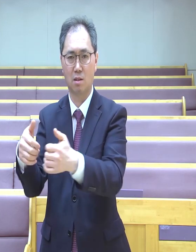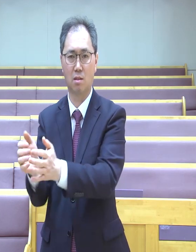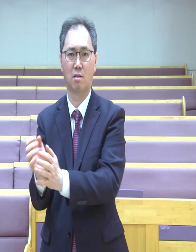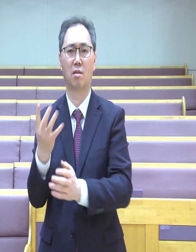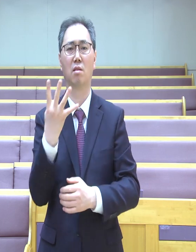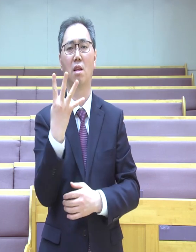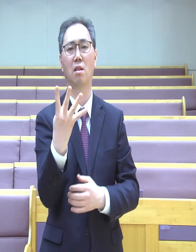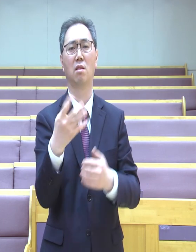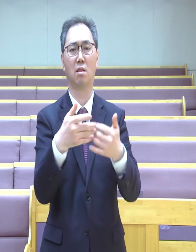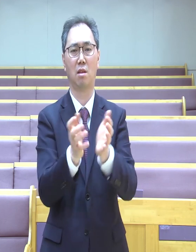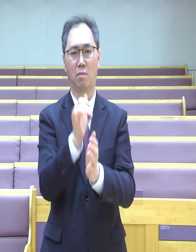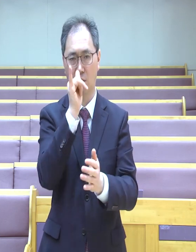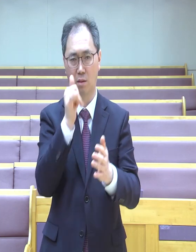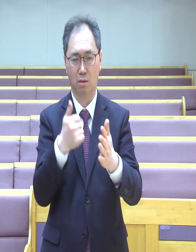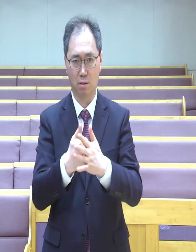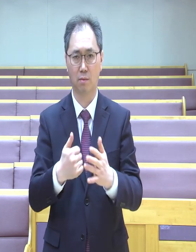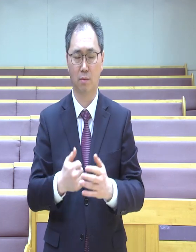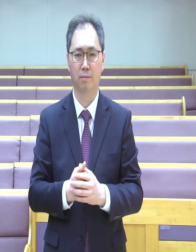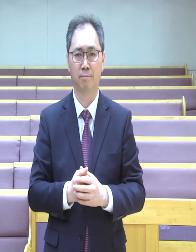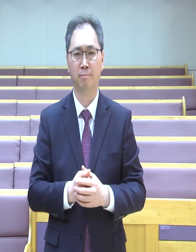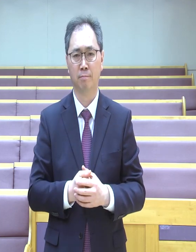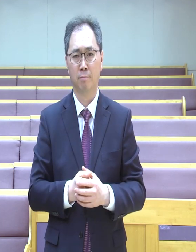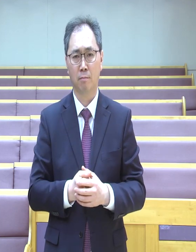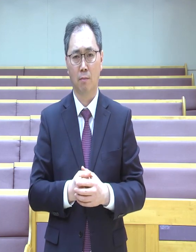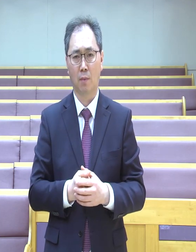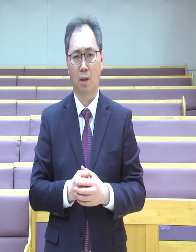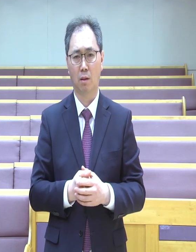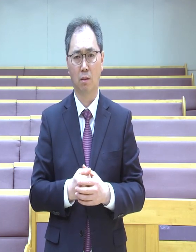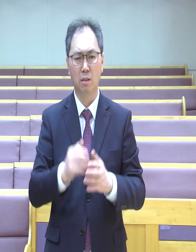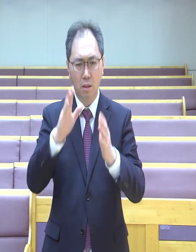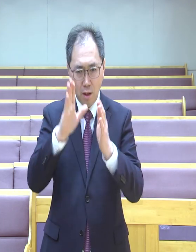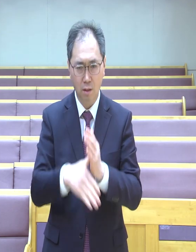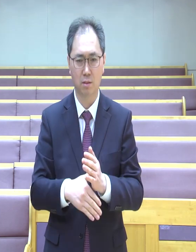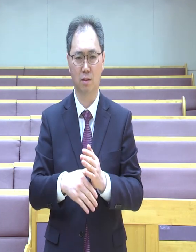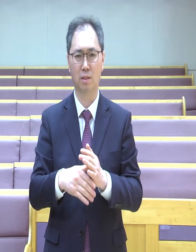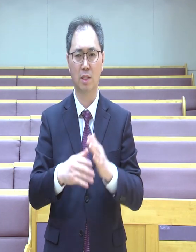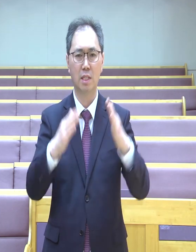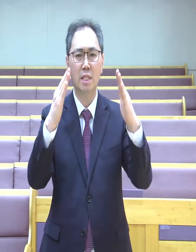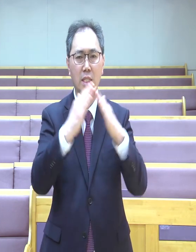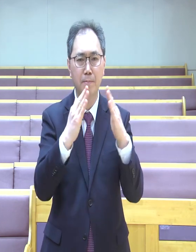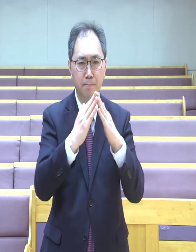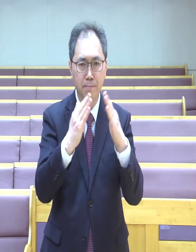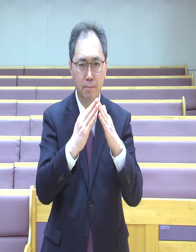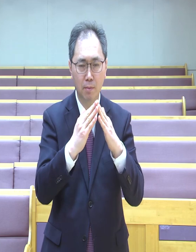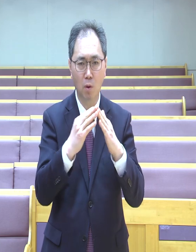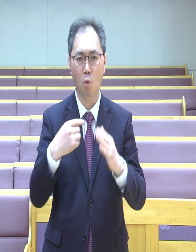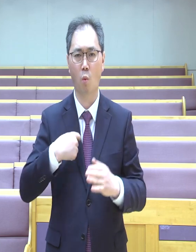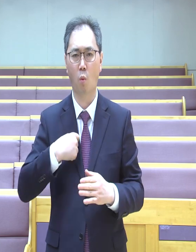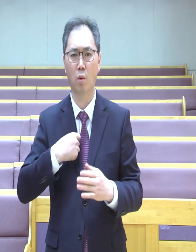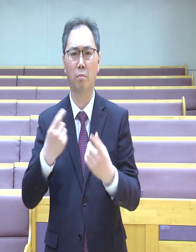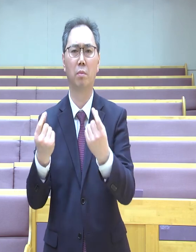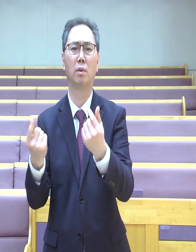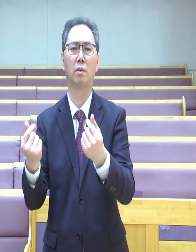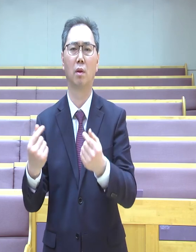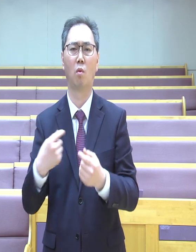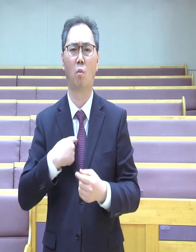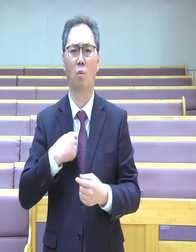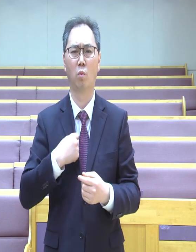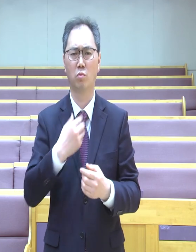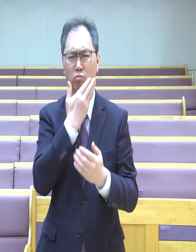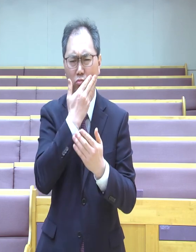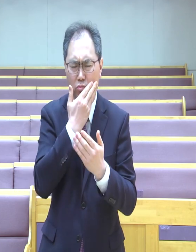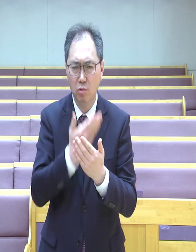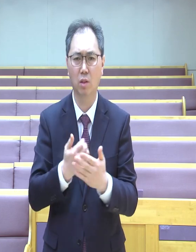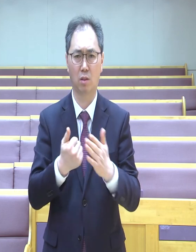되어 일했다라는 것을 의미합니다. 당시 옷감이 귀했던 때인지라 사형수들의 옷을